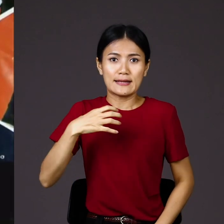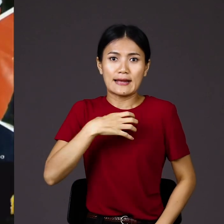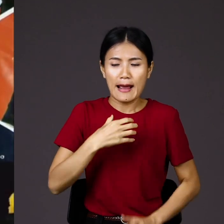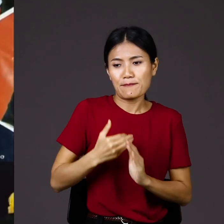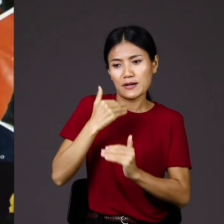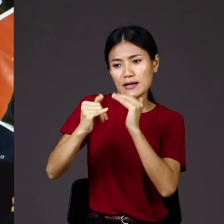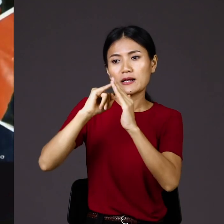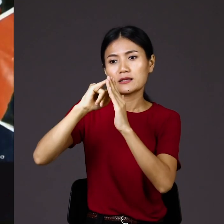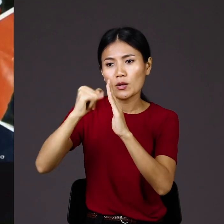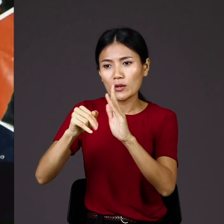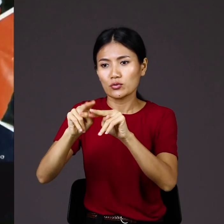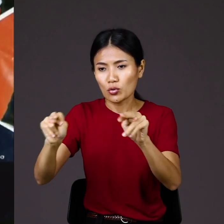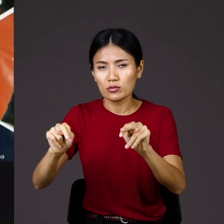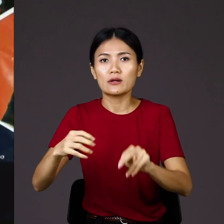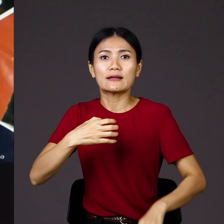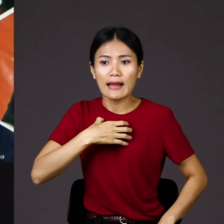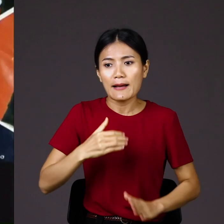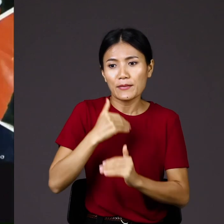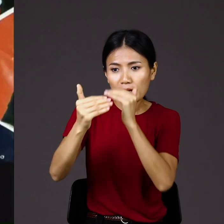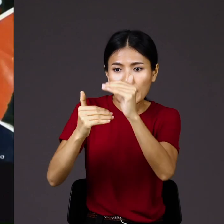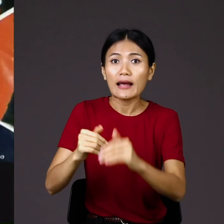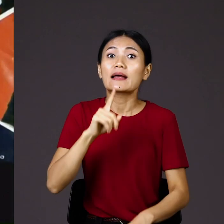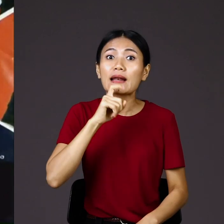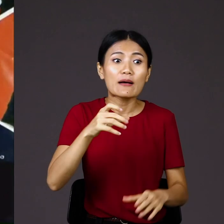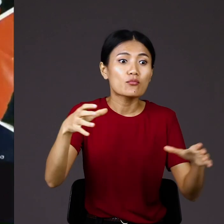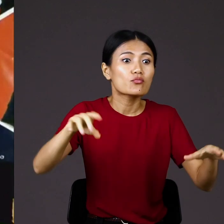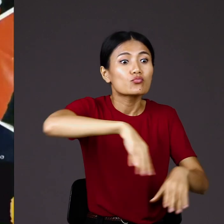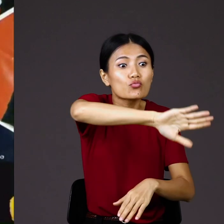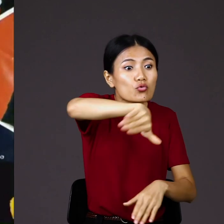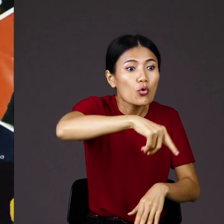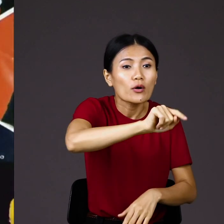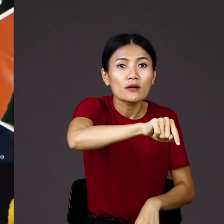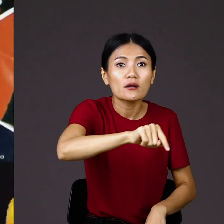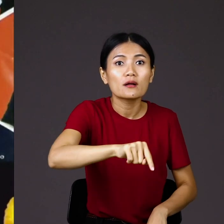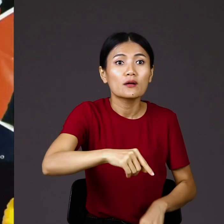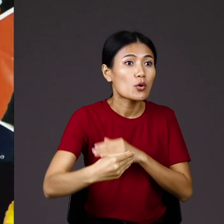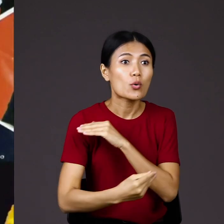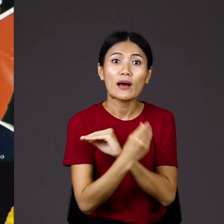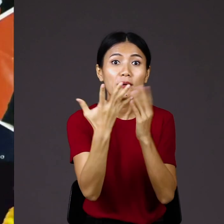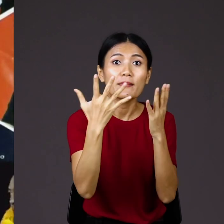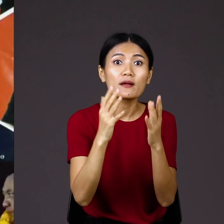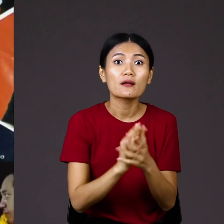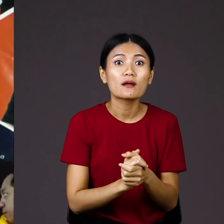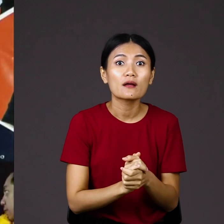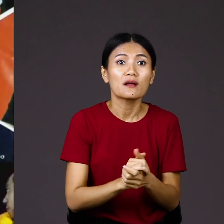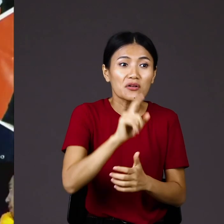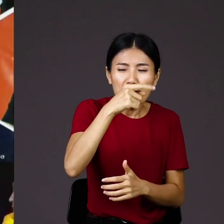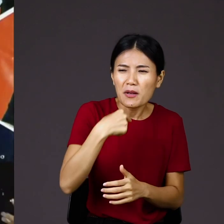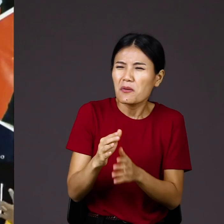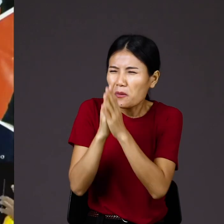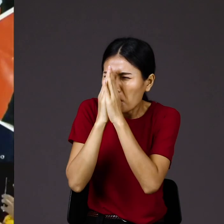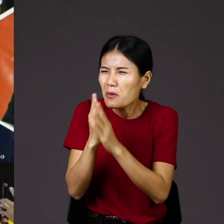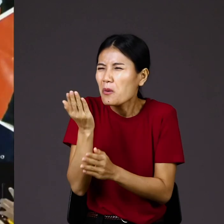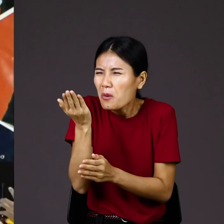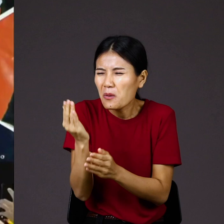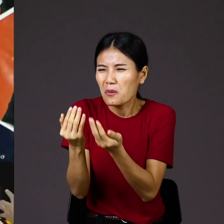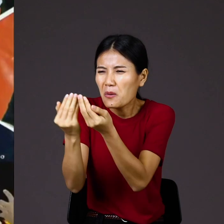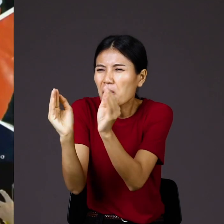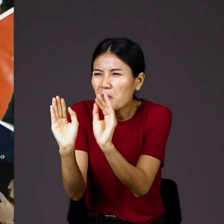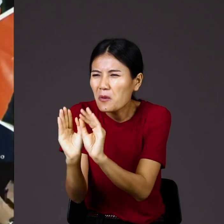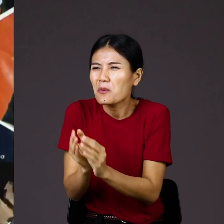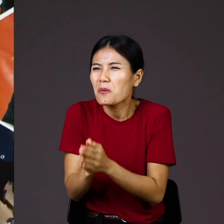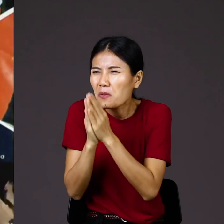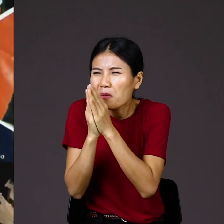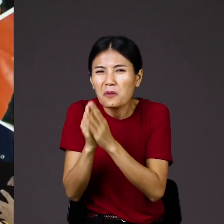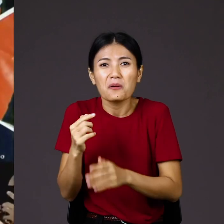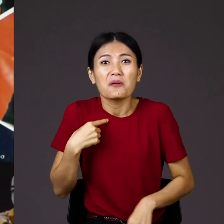ความสามารถเขาอยากพัฒนาบ้านเกิดคนเหล่านี้หมดโอกาสเหรอครับคนเหล่านี้ต้องไปต่อแถวบ้านหลังใหญ่ๆครอบครัว